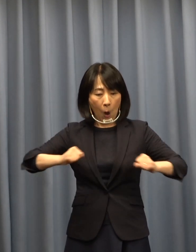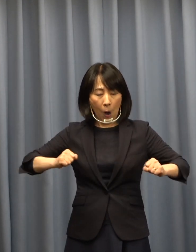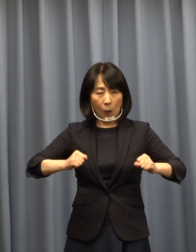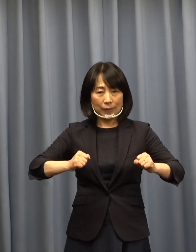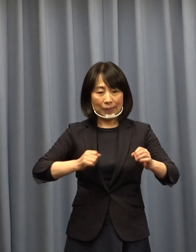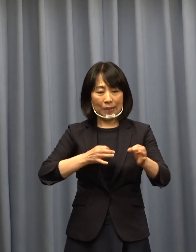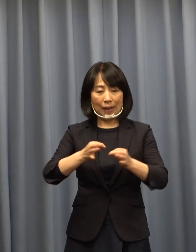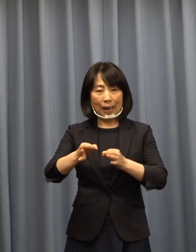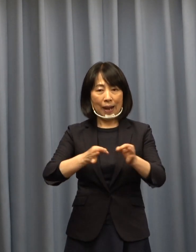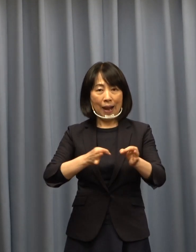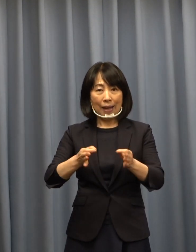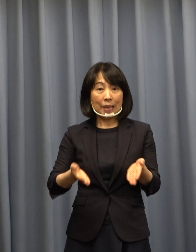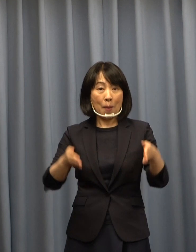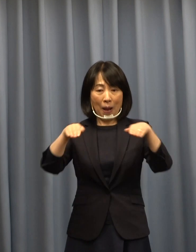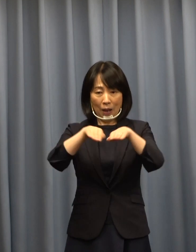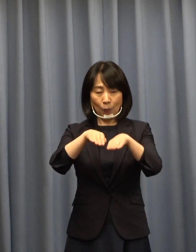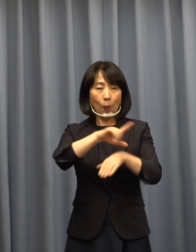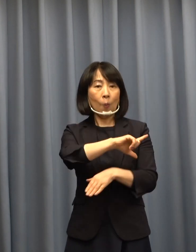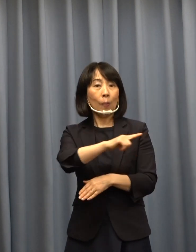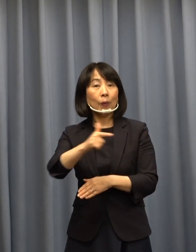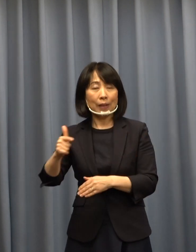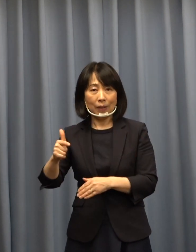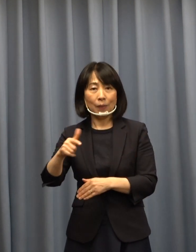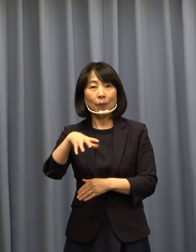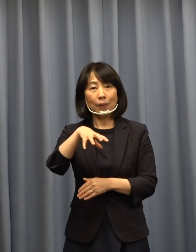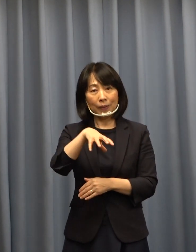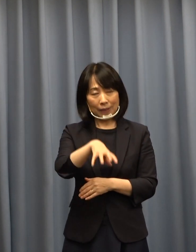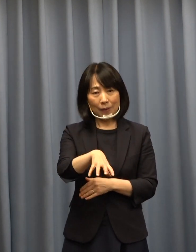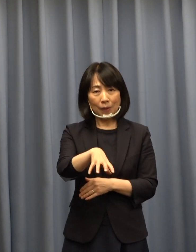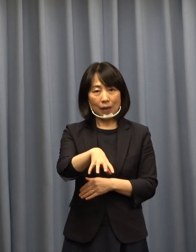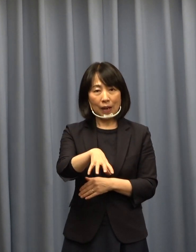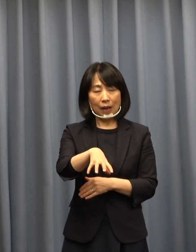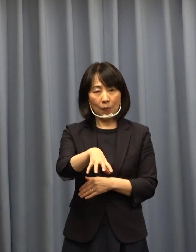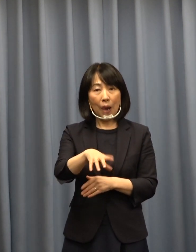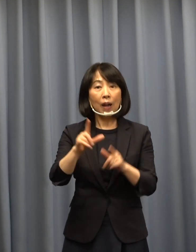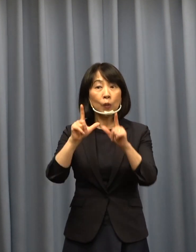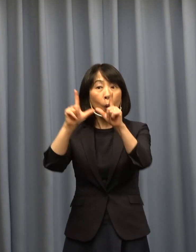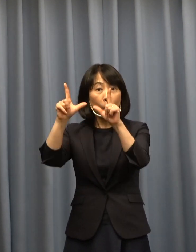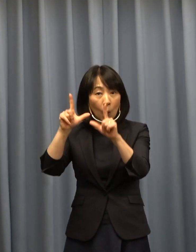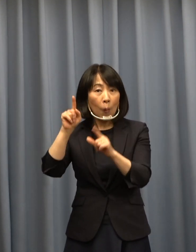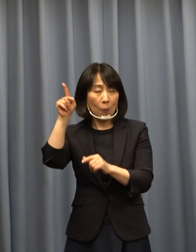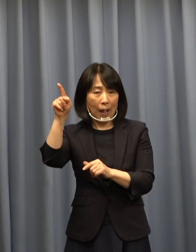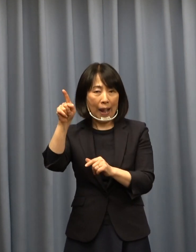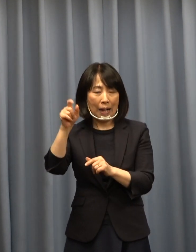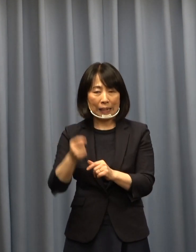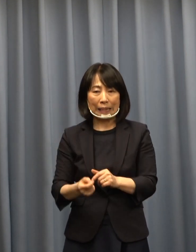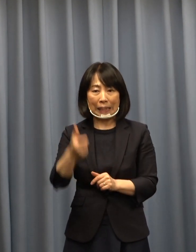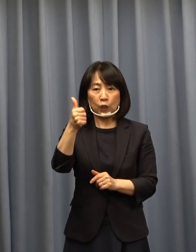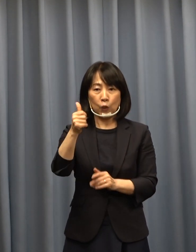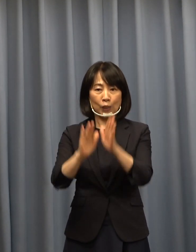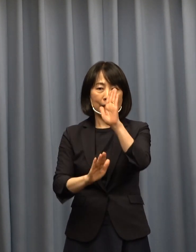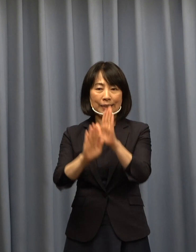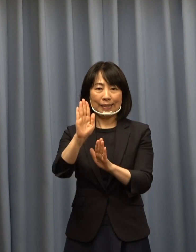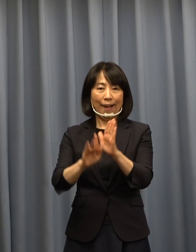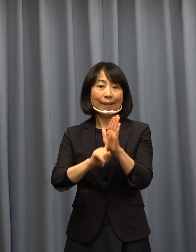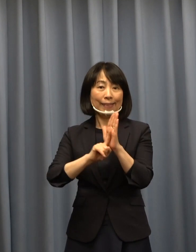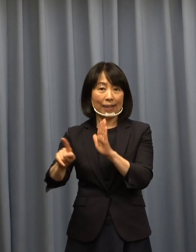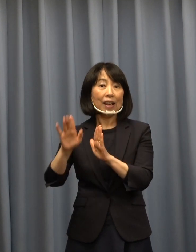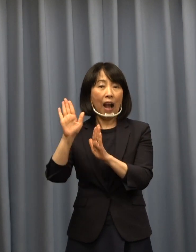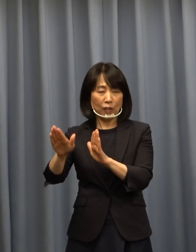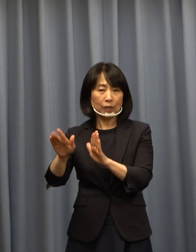ですけれども、ああいうところについても今東京について、緊急事態宣言については止めてますけれ